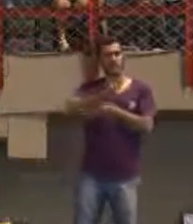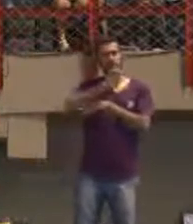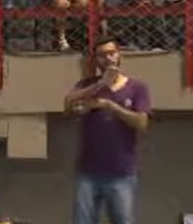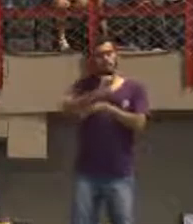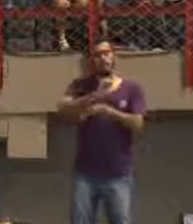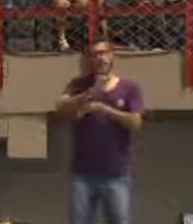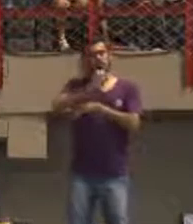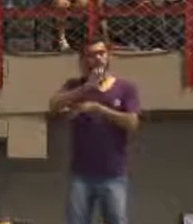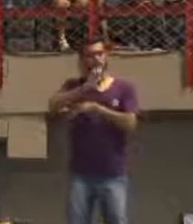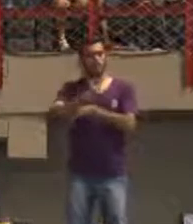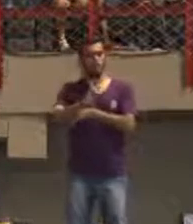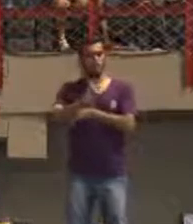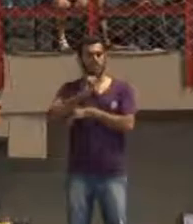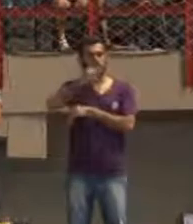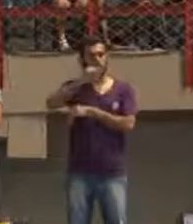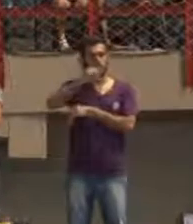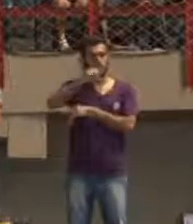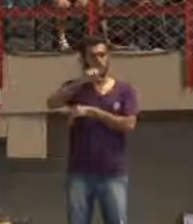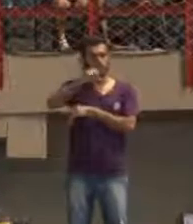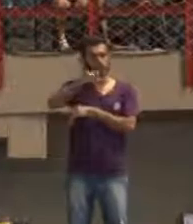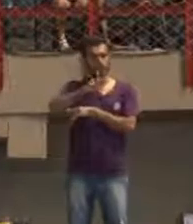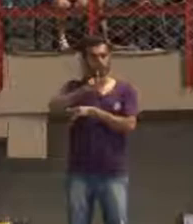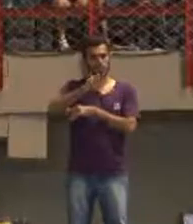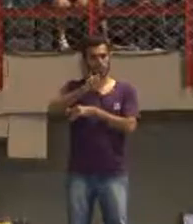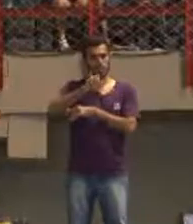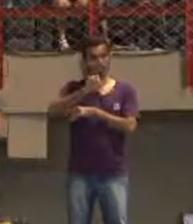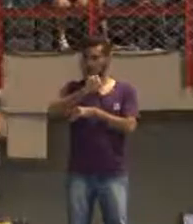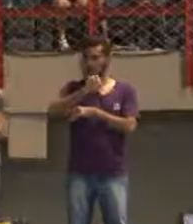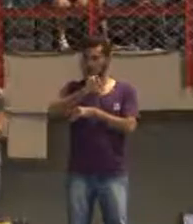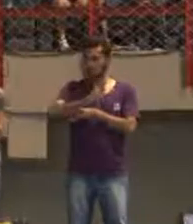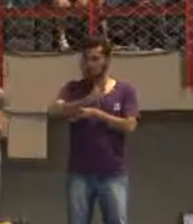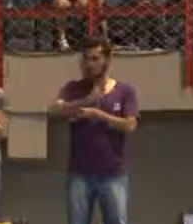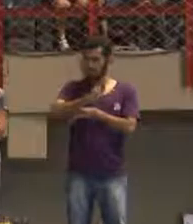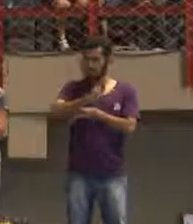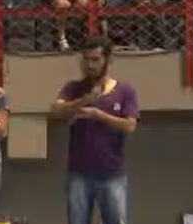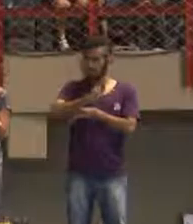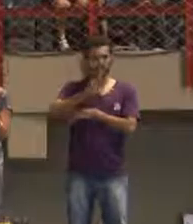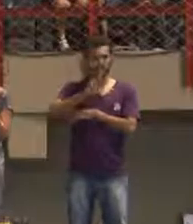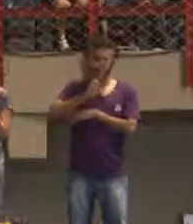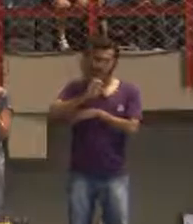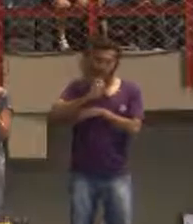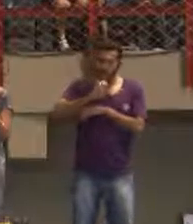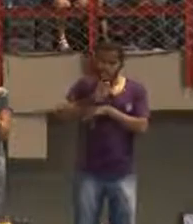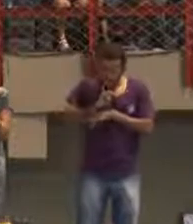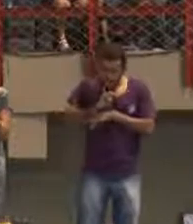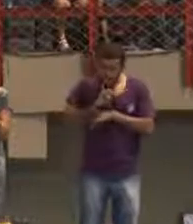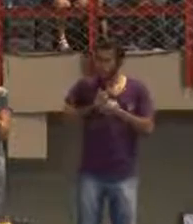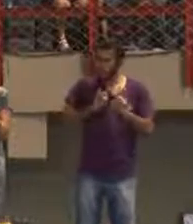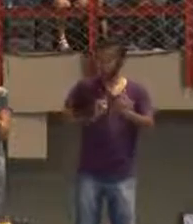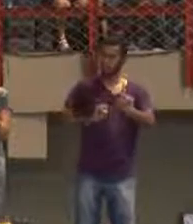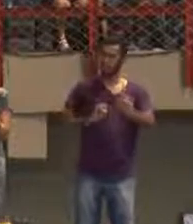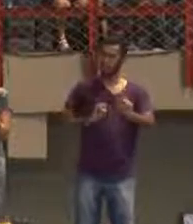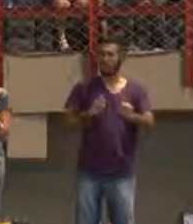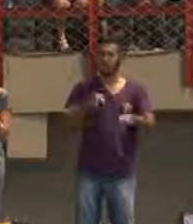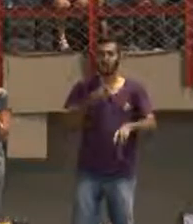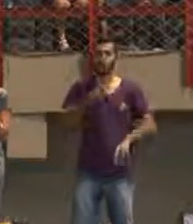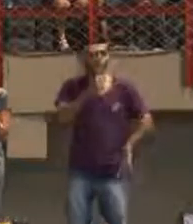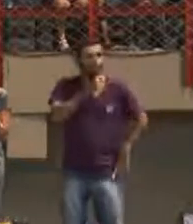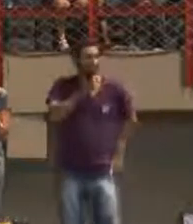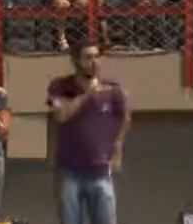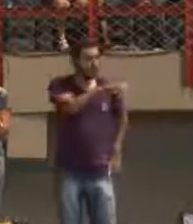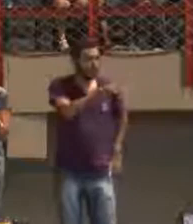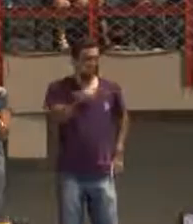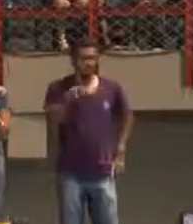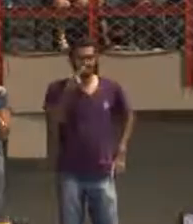Reivindicação. Rei. Não é rei que a gente chama o coitado do velhinho de rei, não,